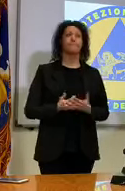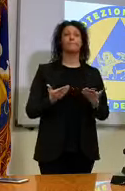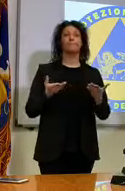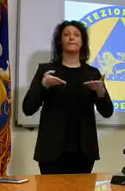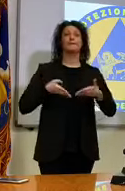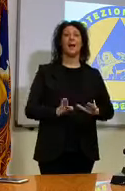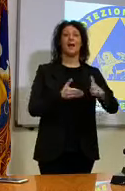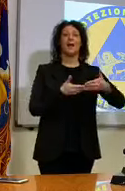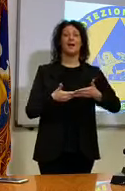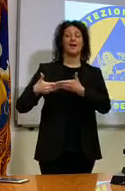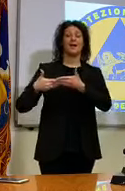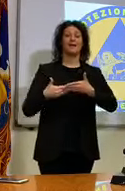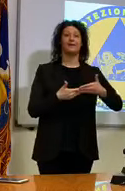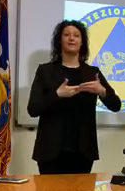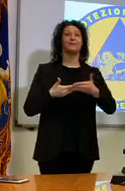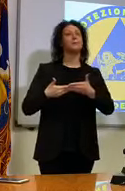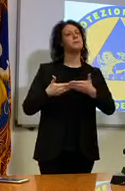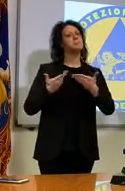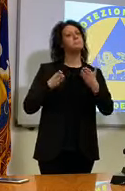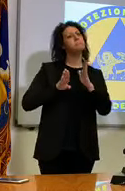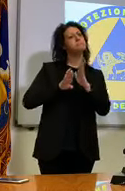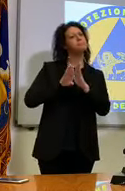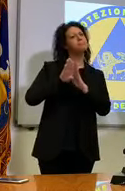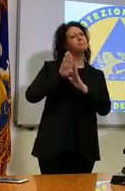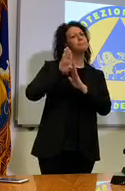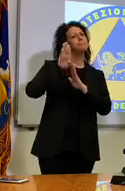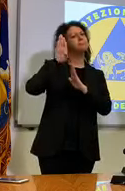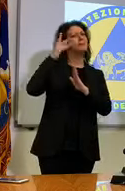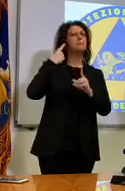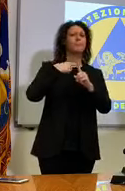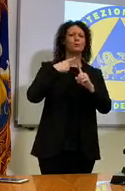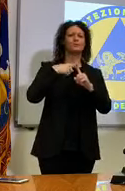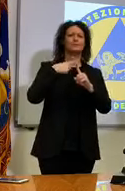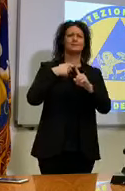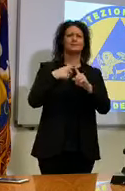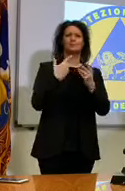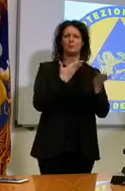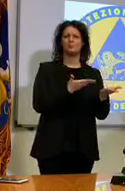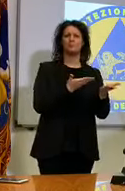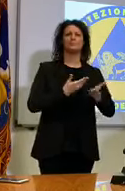i nati, insomma, si è sempre nata la curva dei nati, questo è positivo.